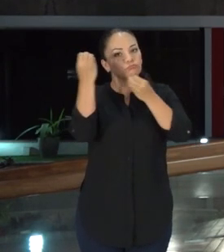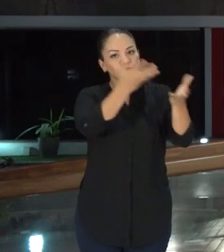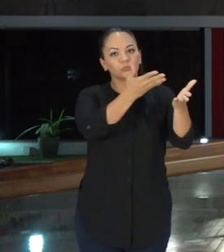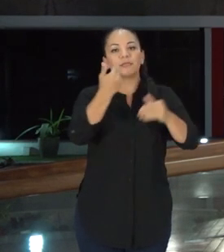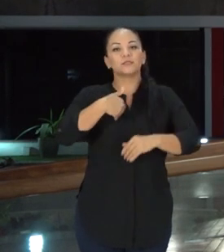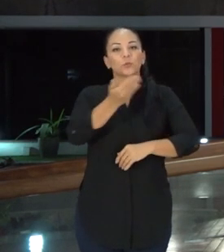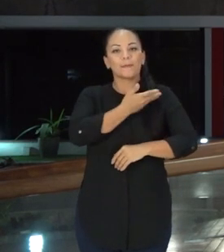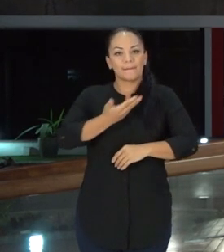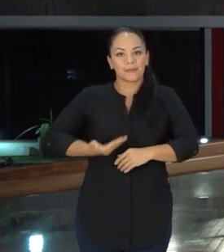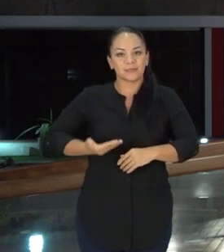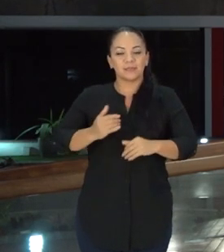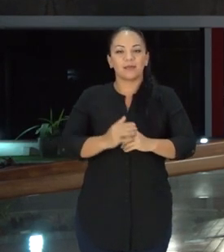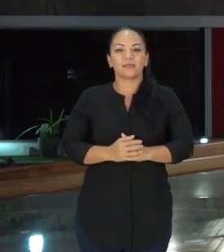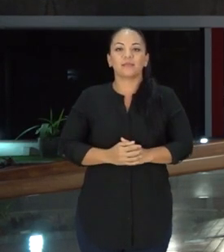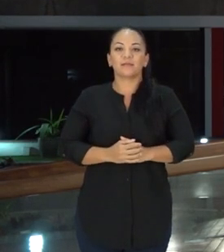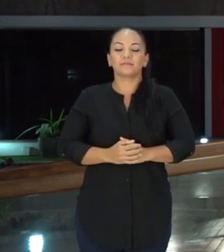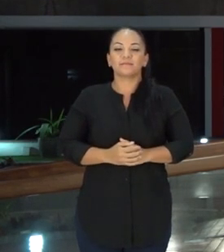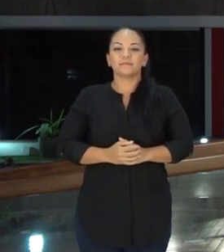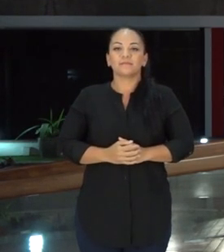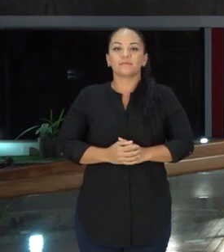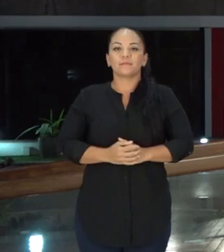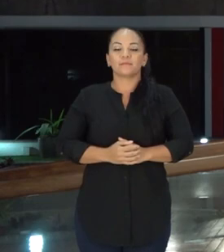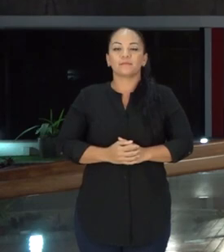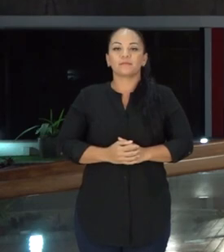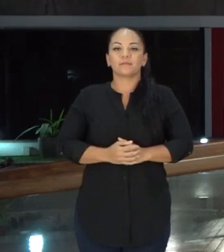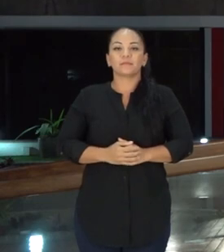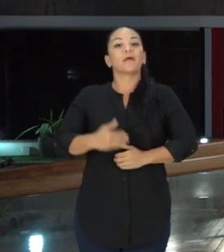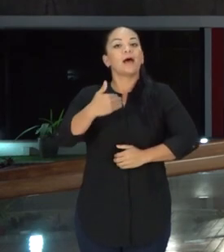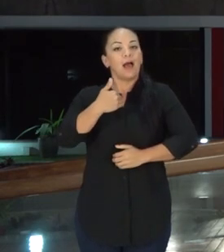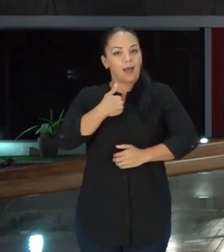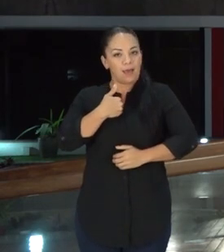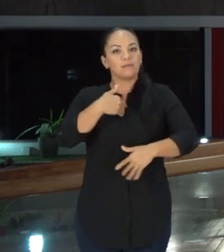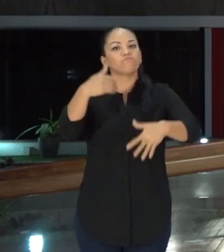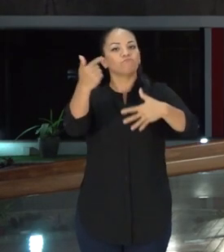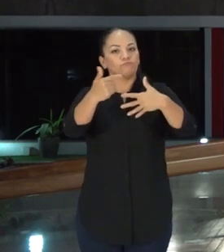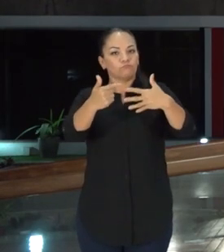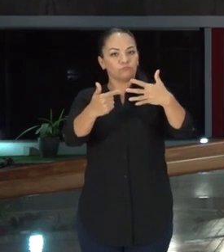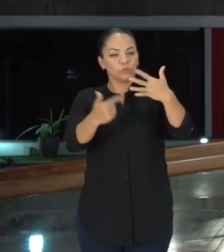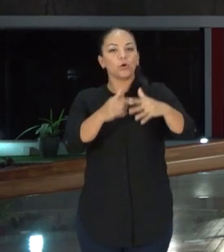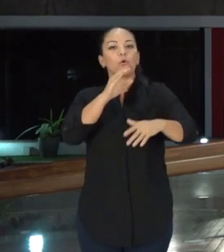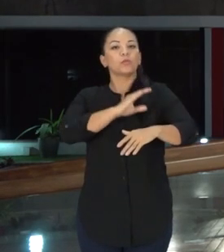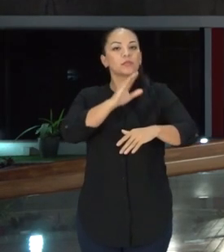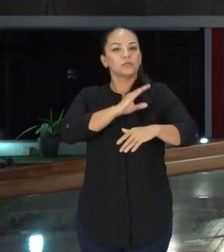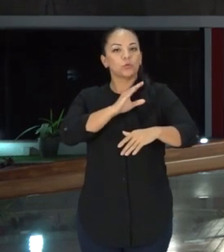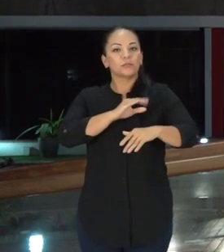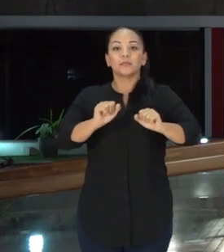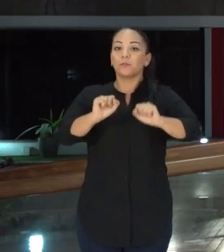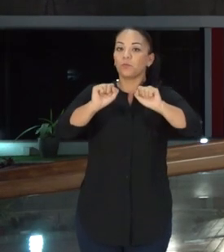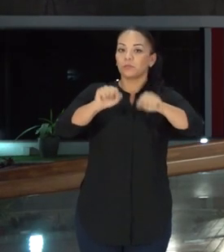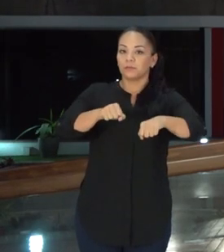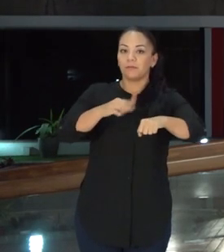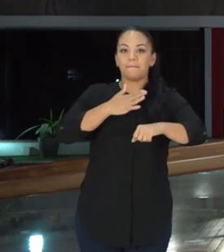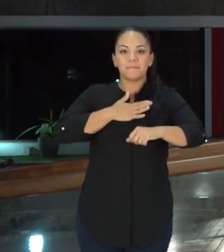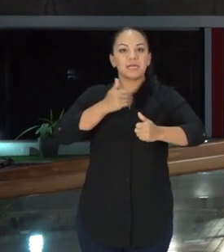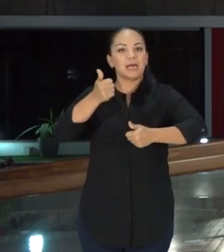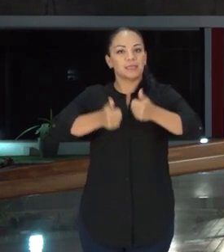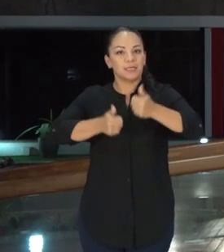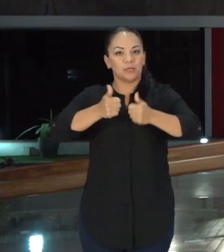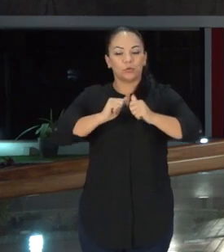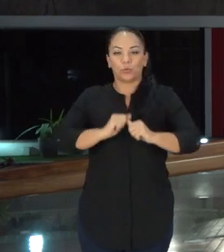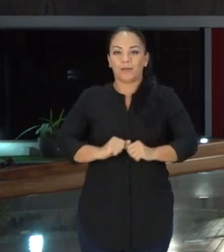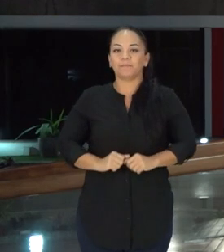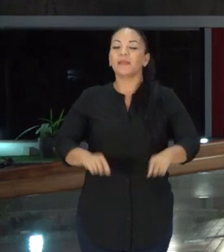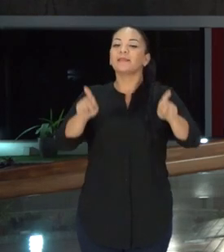presidente de que hay en principio condiciones que podrían hacer viable esta candidatura. Sin